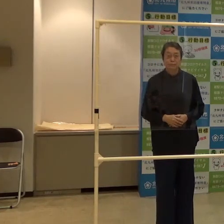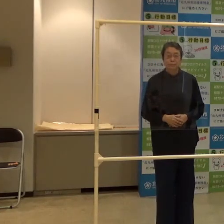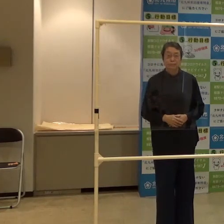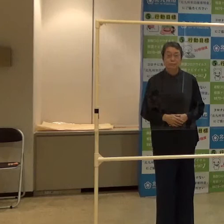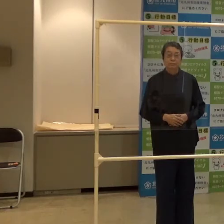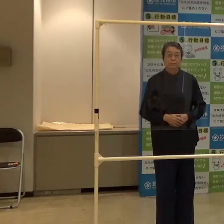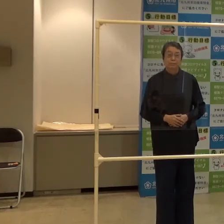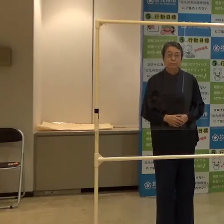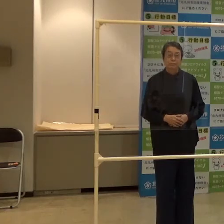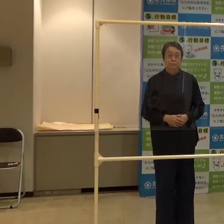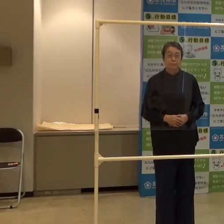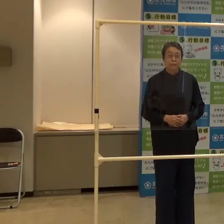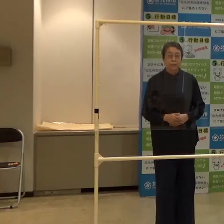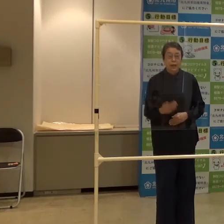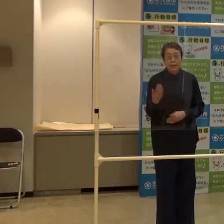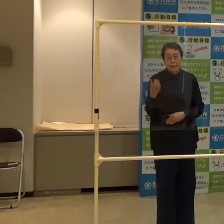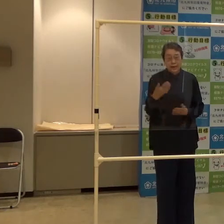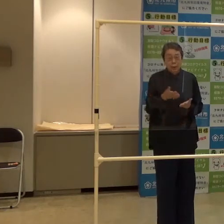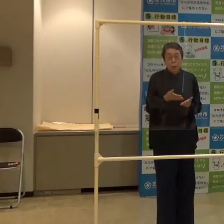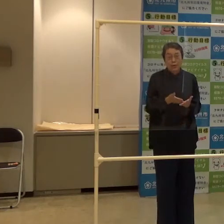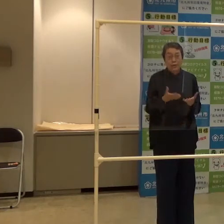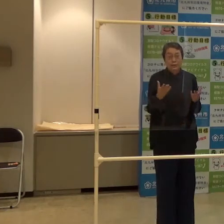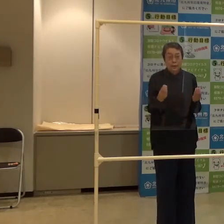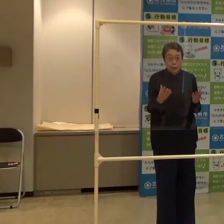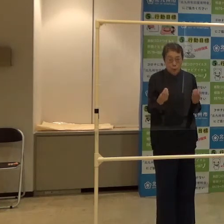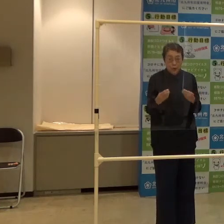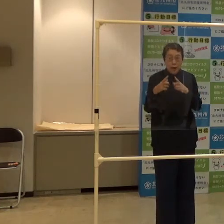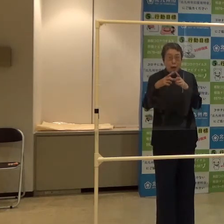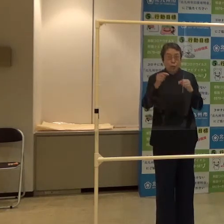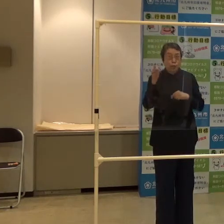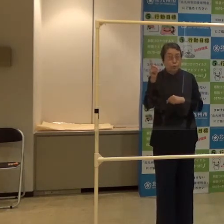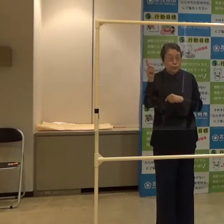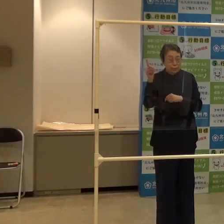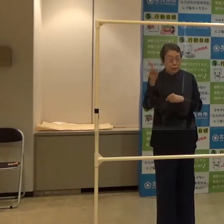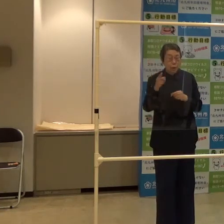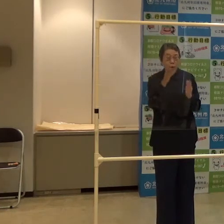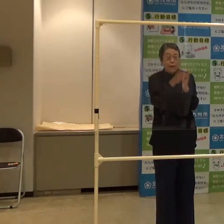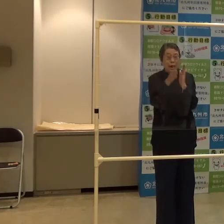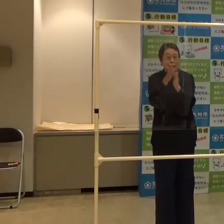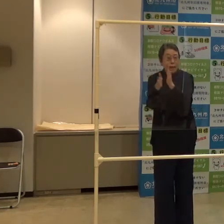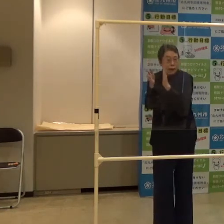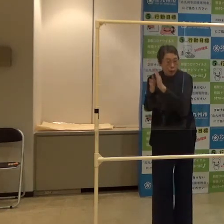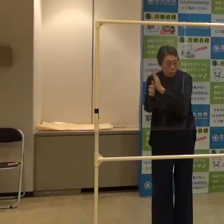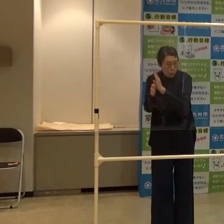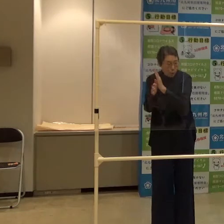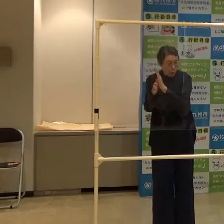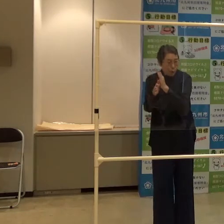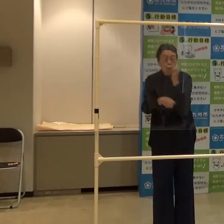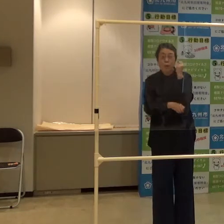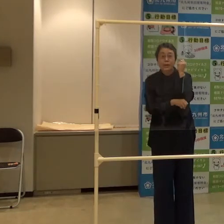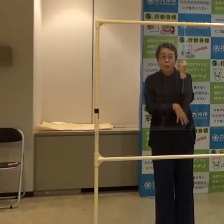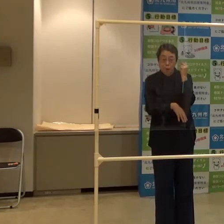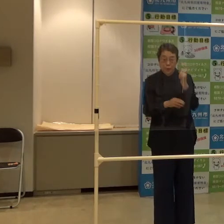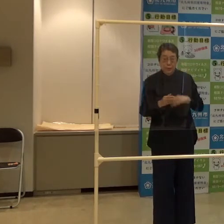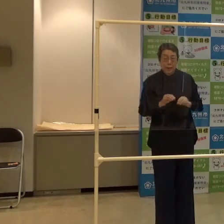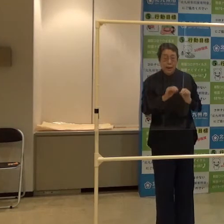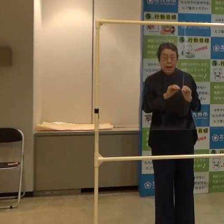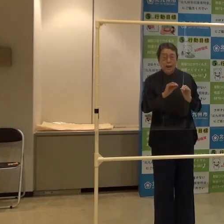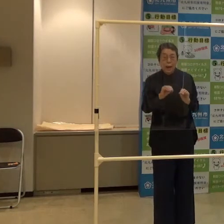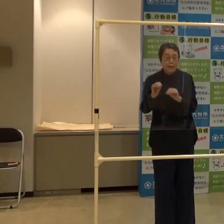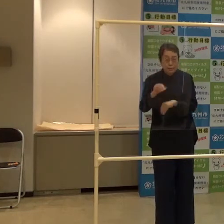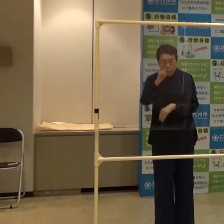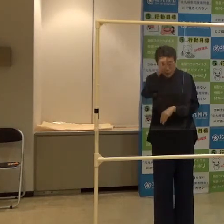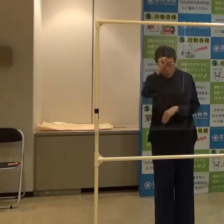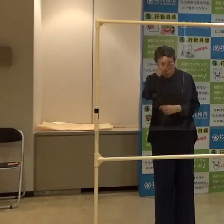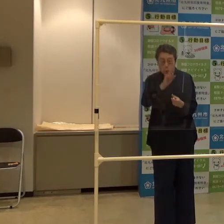ただ国、さっき申し上げましたように国と都道府県を軸にして感染症対策が進められてき